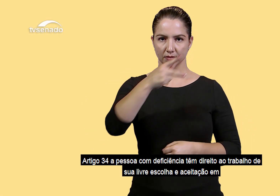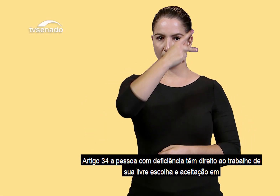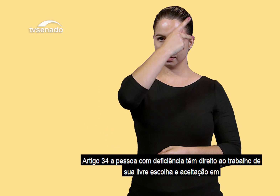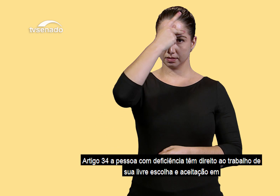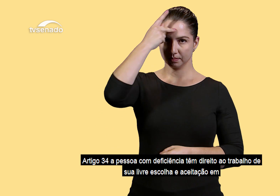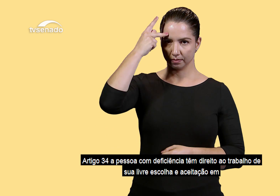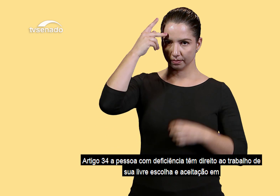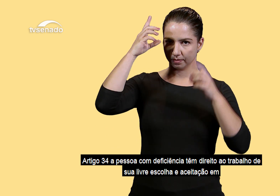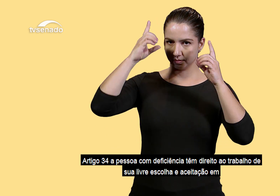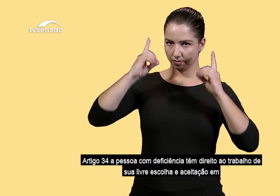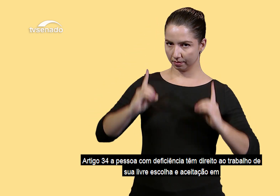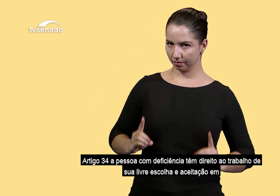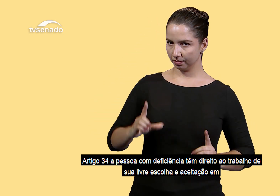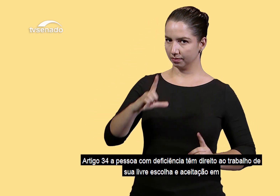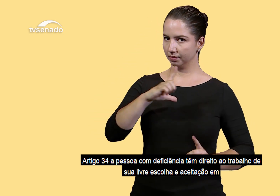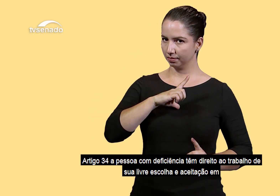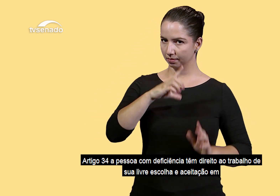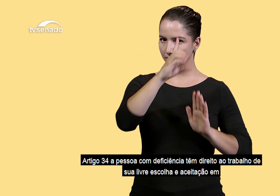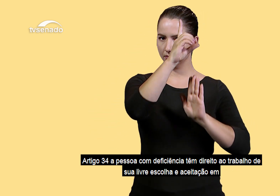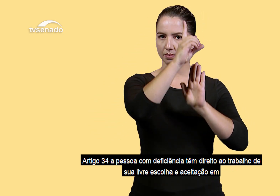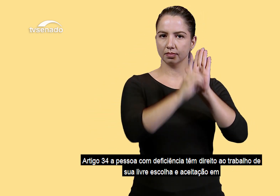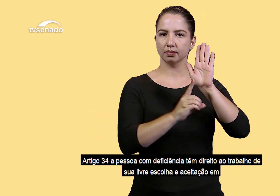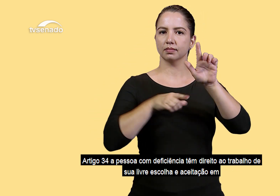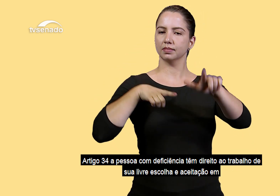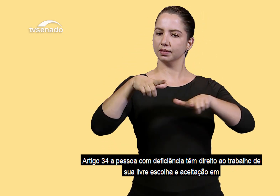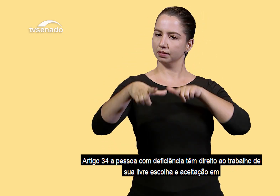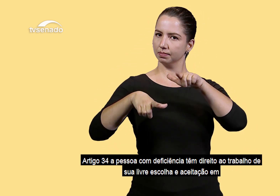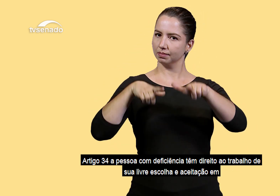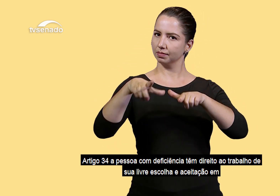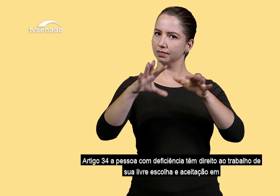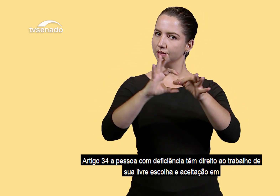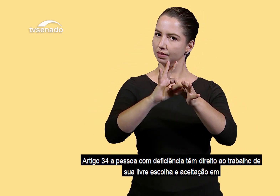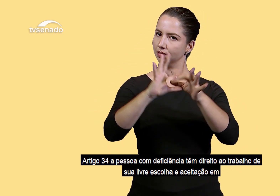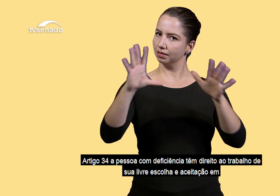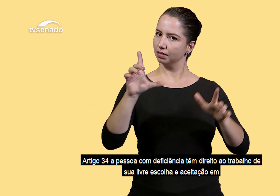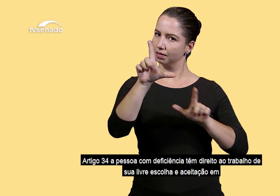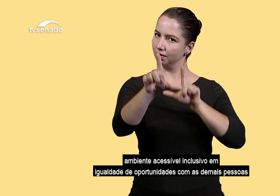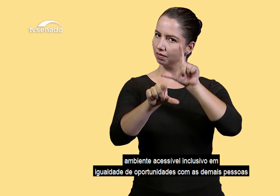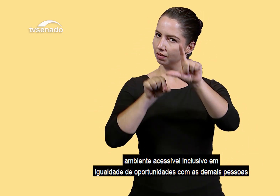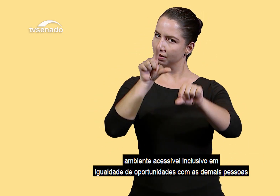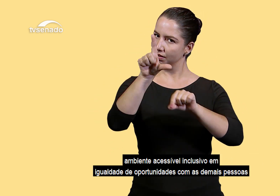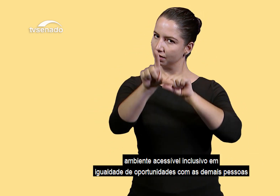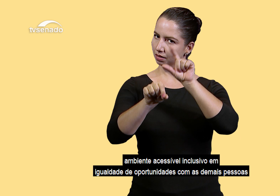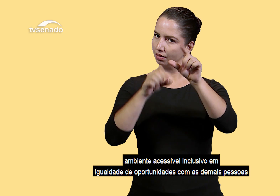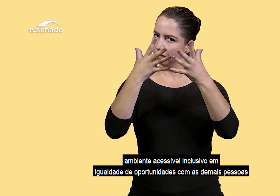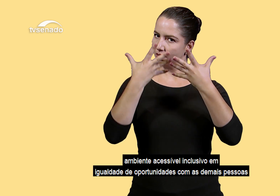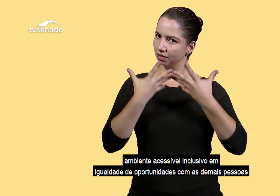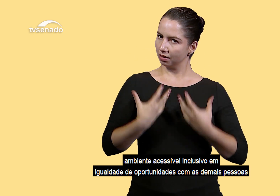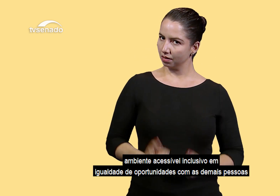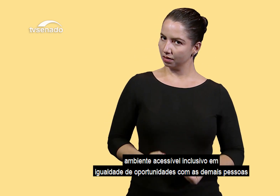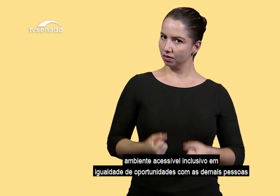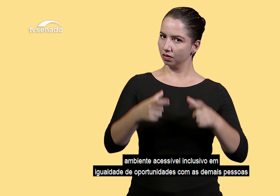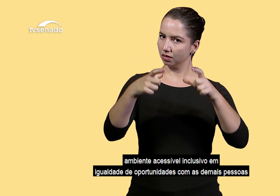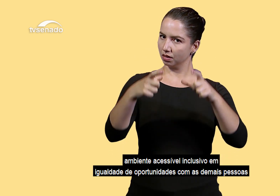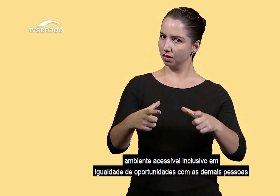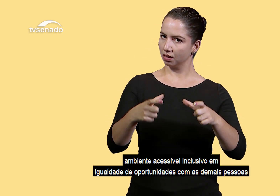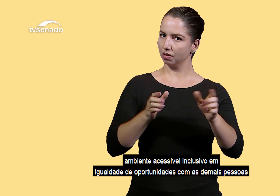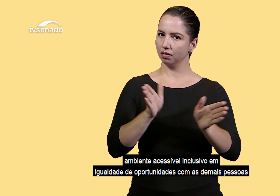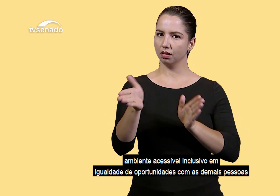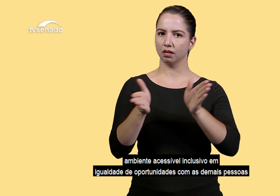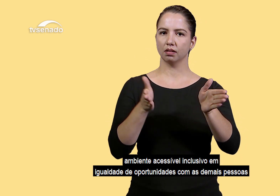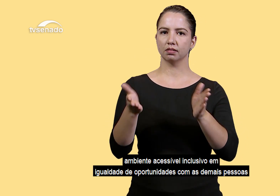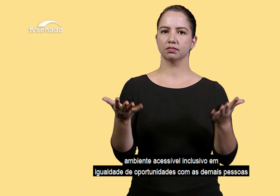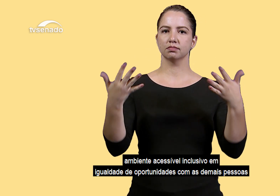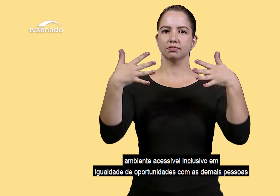A pessoa com deficiência tem direito ao trabalho de sua livre escolha e aceitação em ambiente acessível e inclusivo